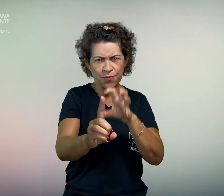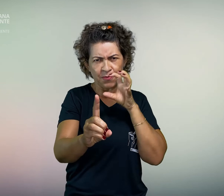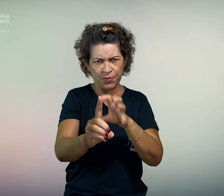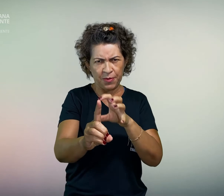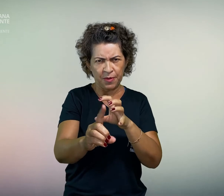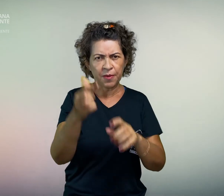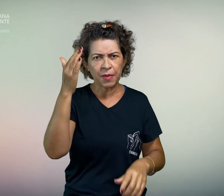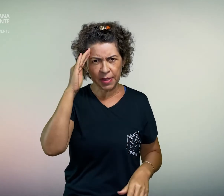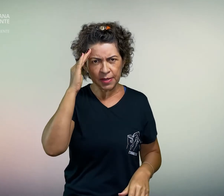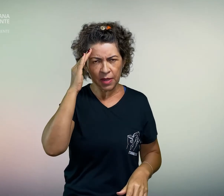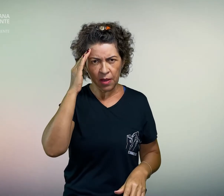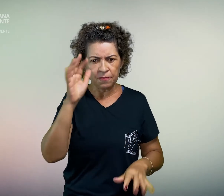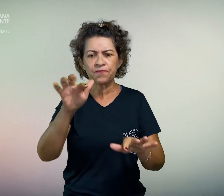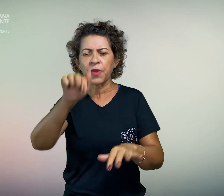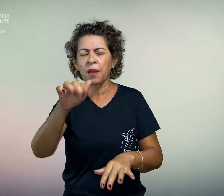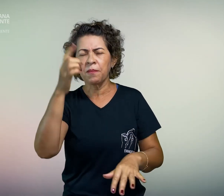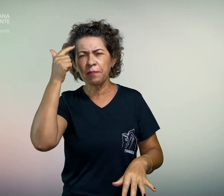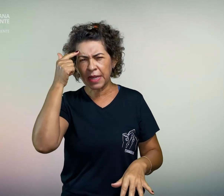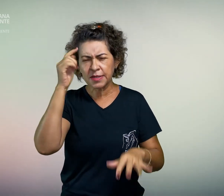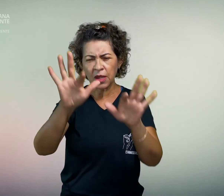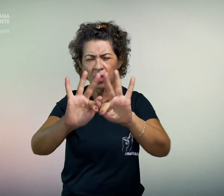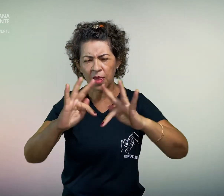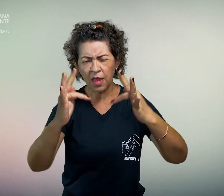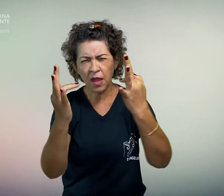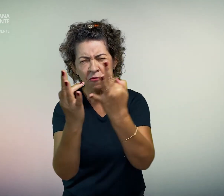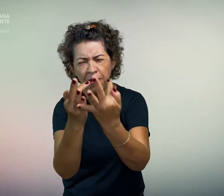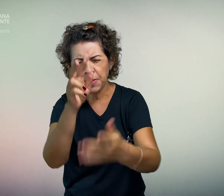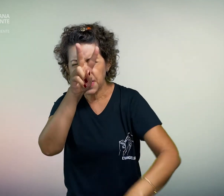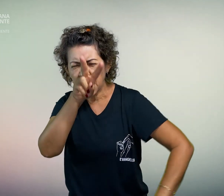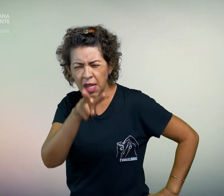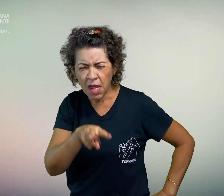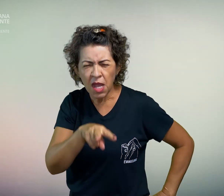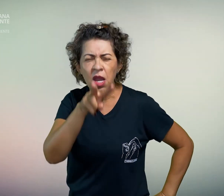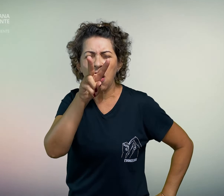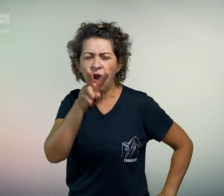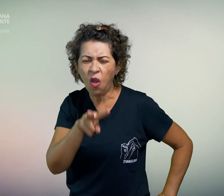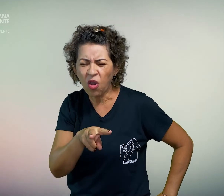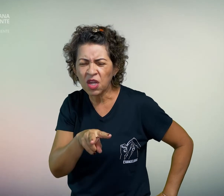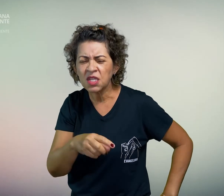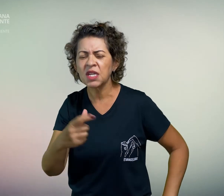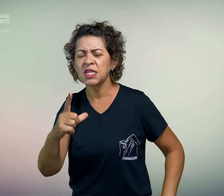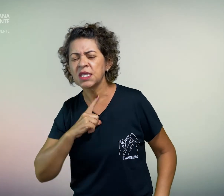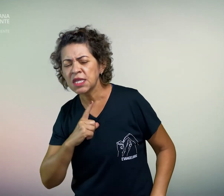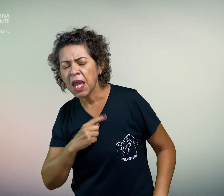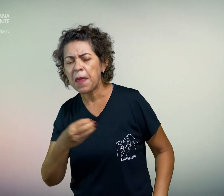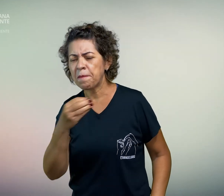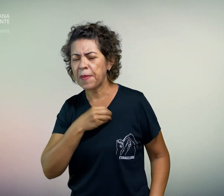Olhe para a sua família e o meio social e escreva num papel os pecados